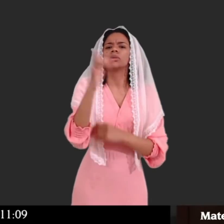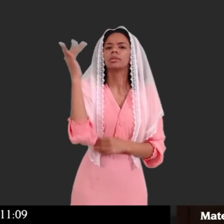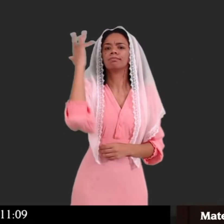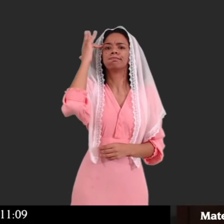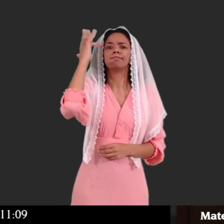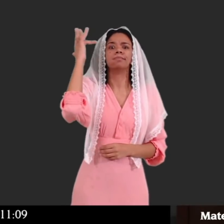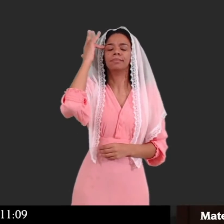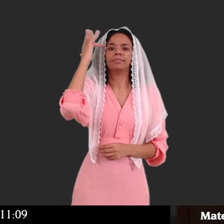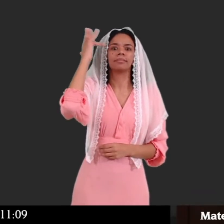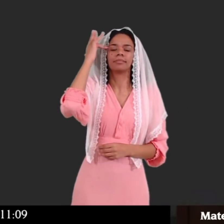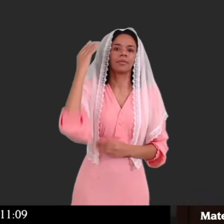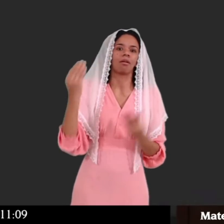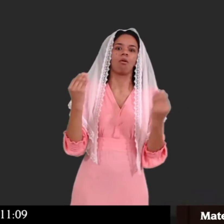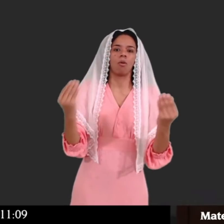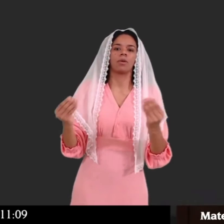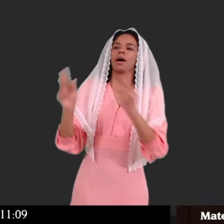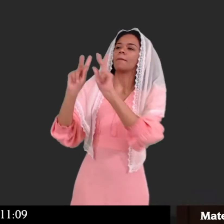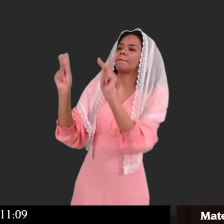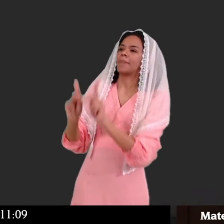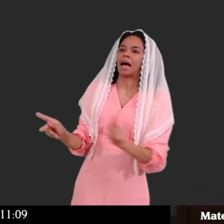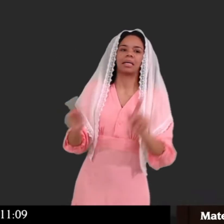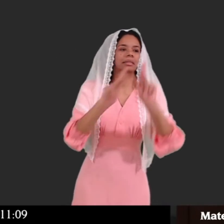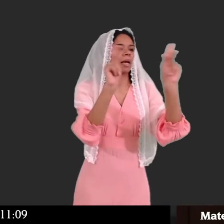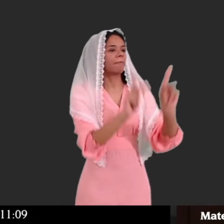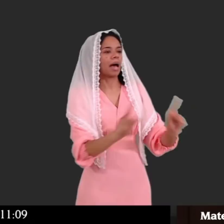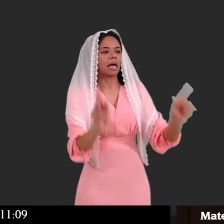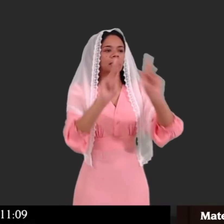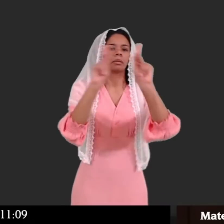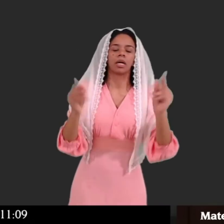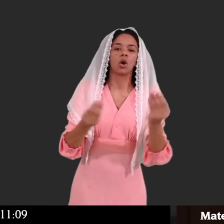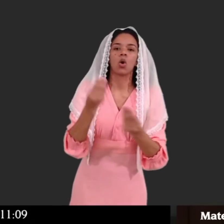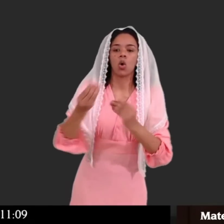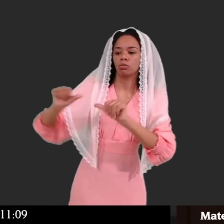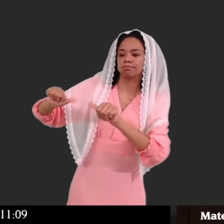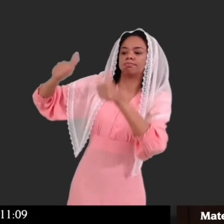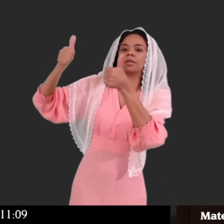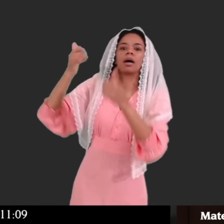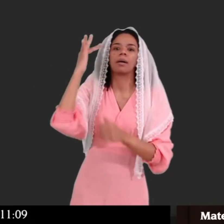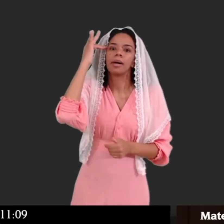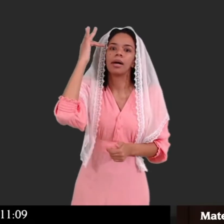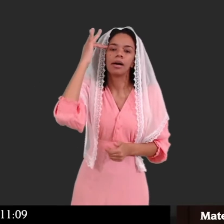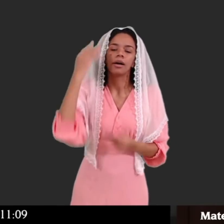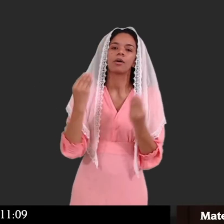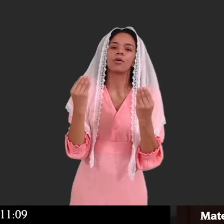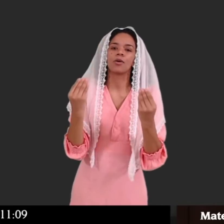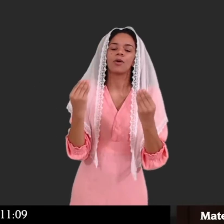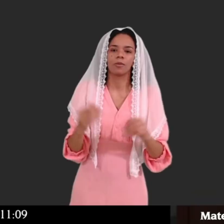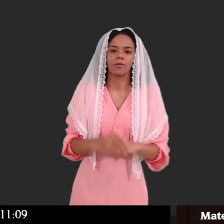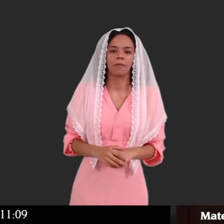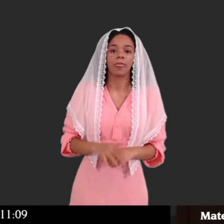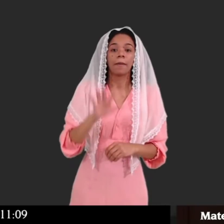tudo fosse só paz, você não teria maturidade. Jesus, sendo Ele o próprio